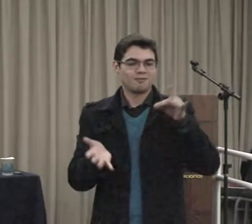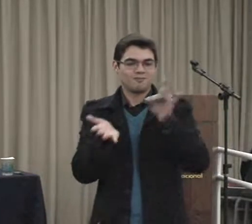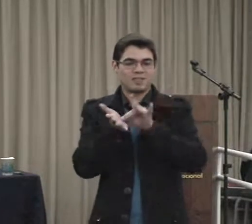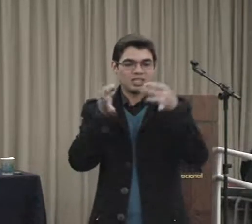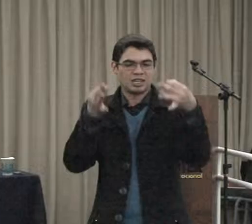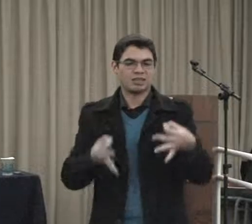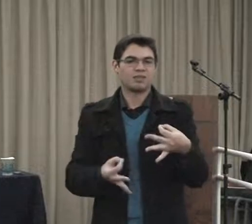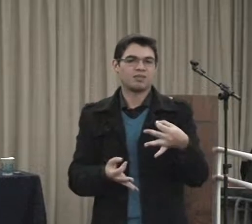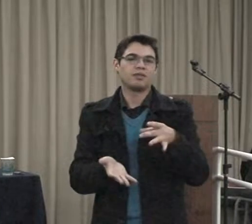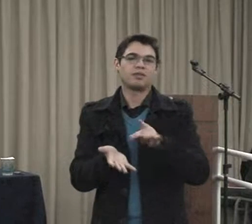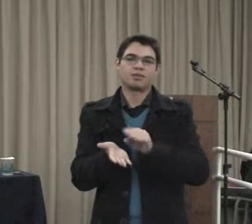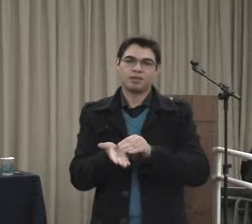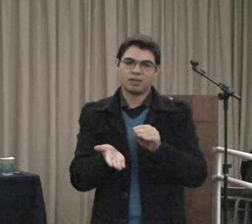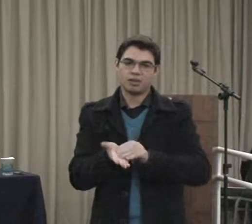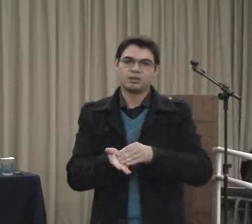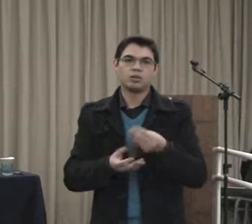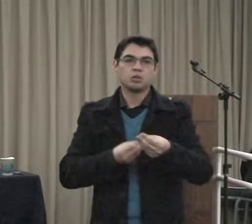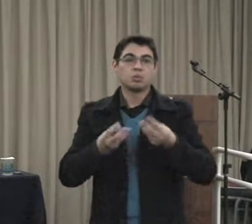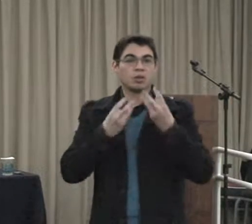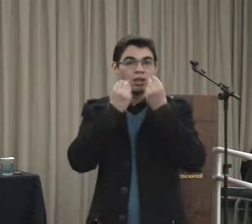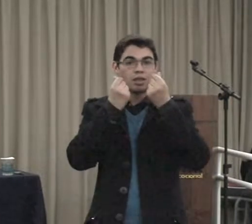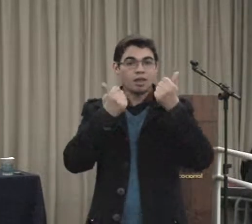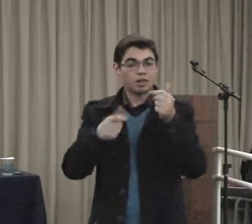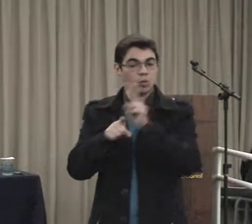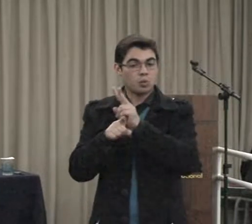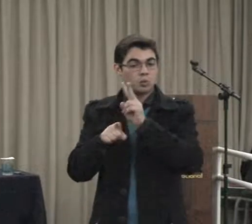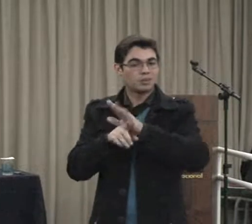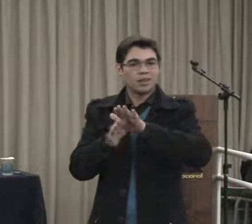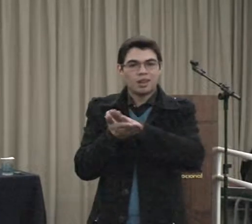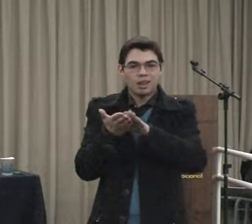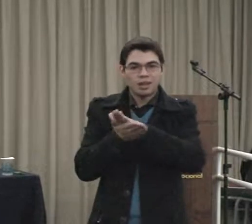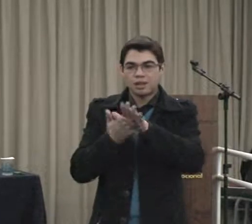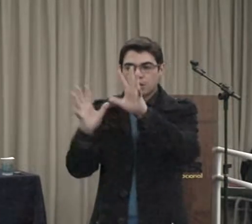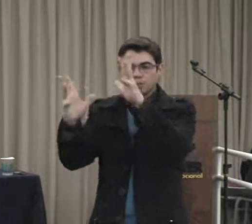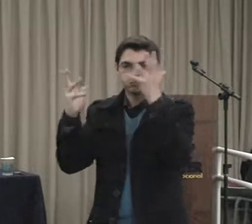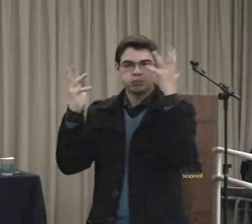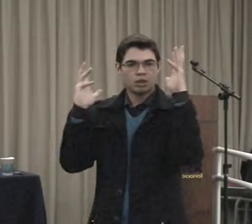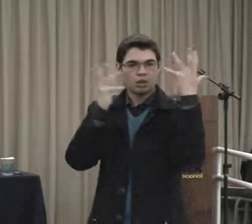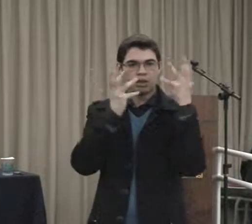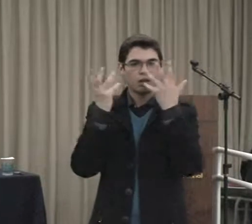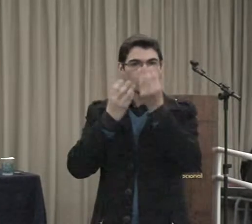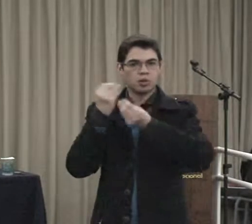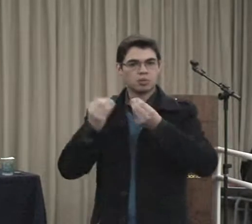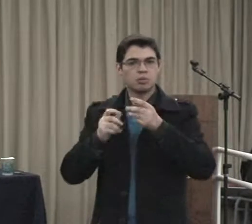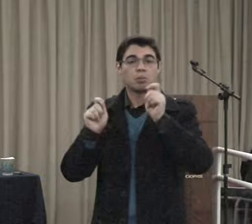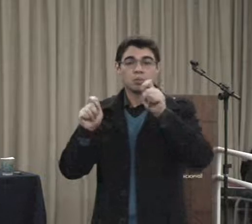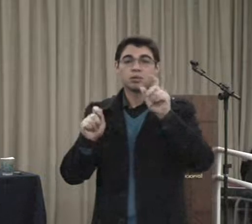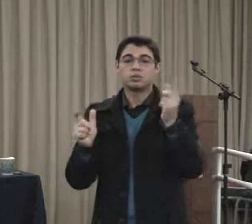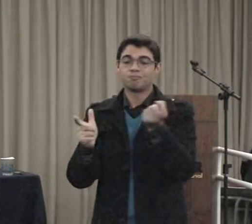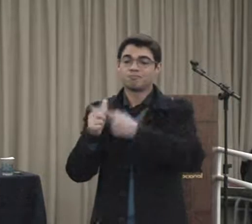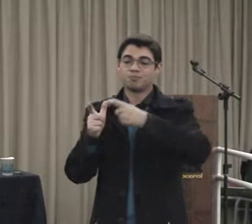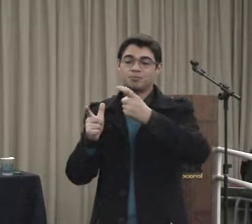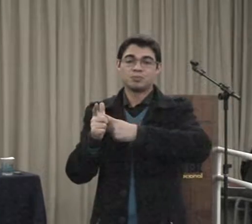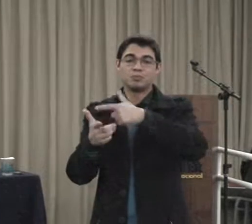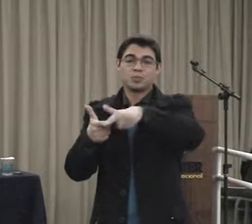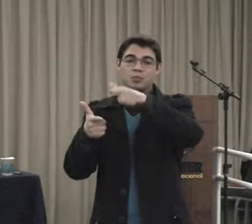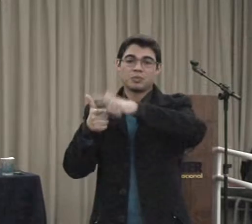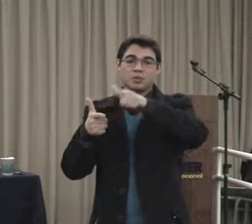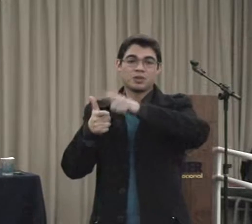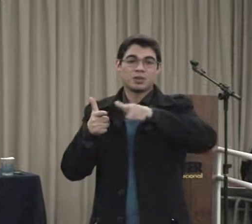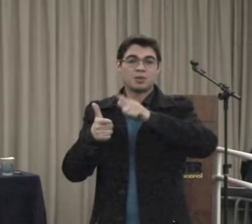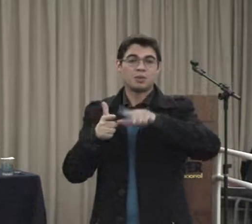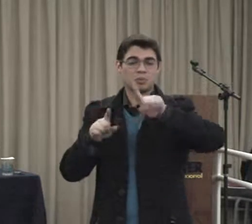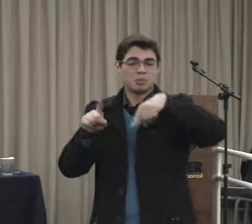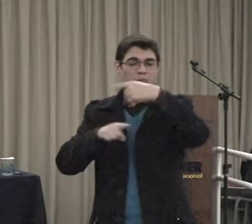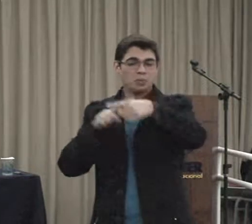Porque se não cuida da qualidade ambiental, vai ter um passivo ambiental enorme, vai todo o